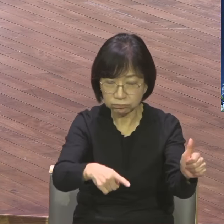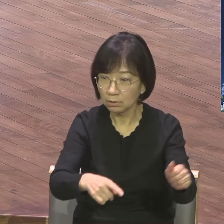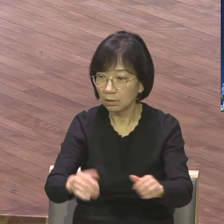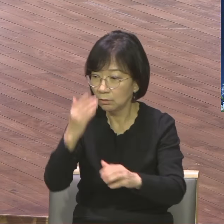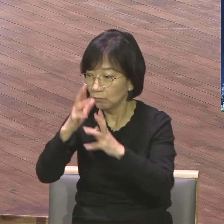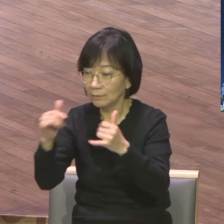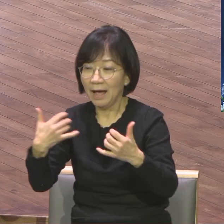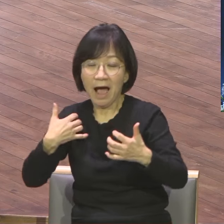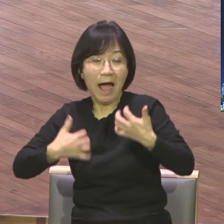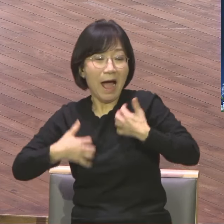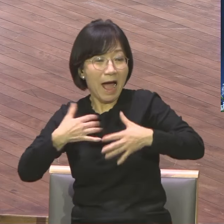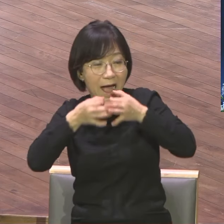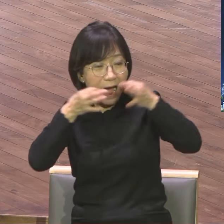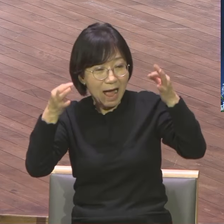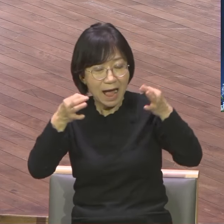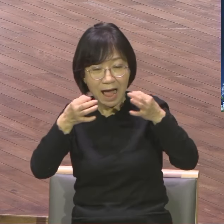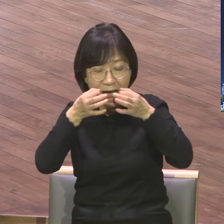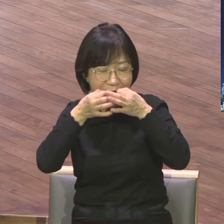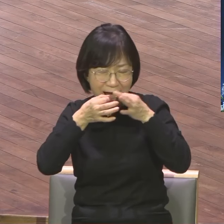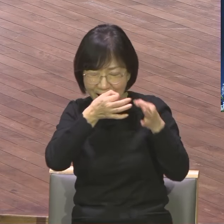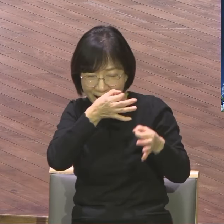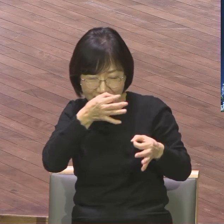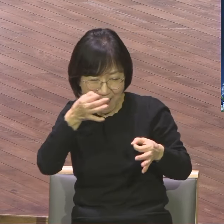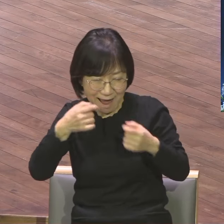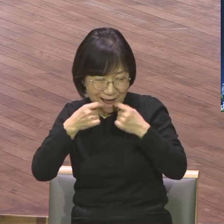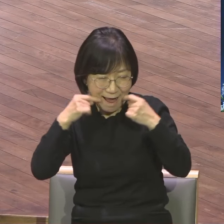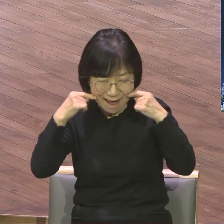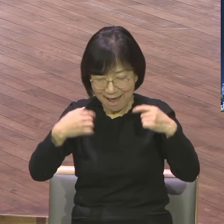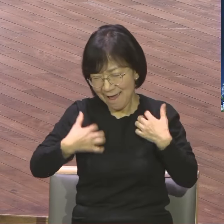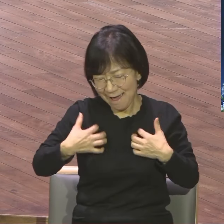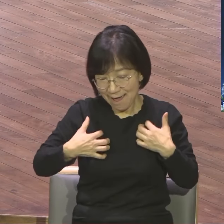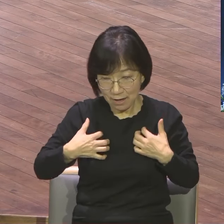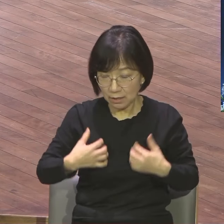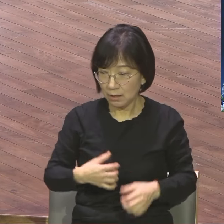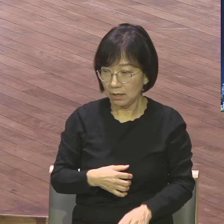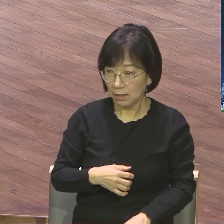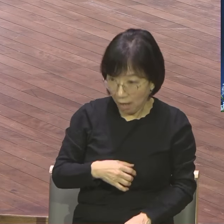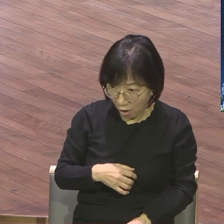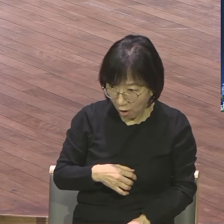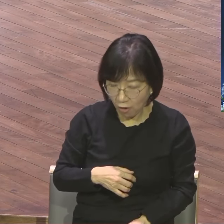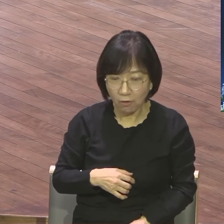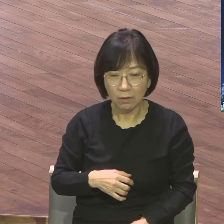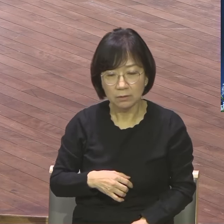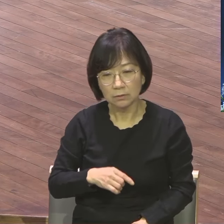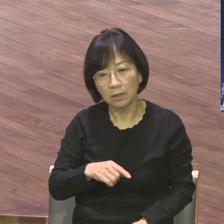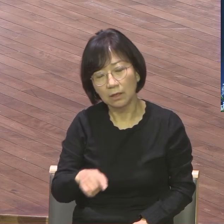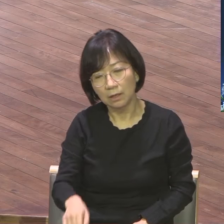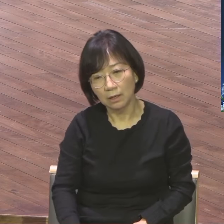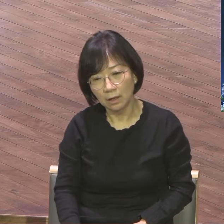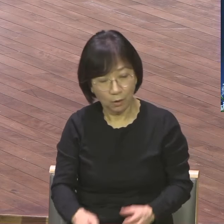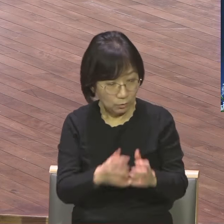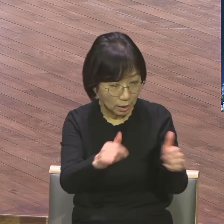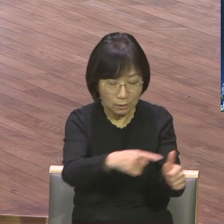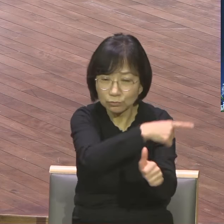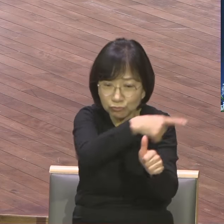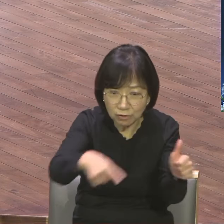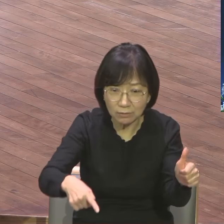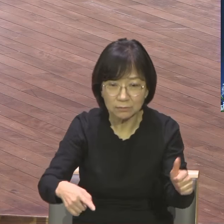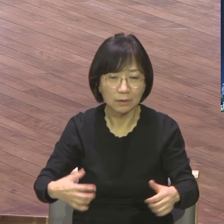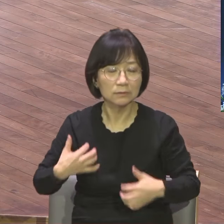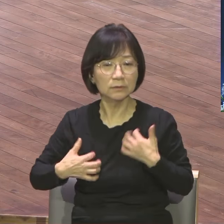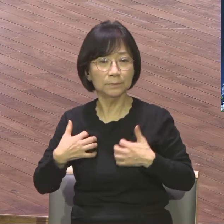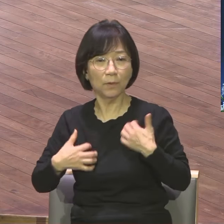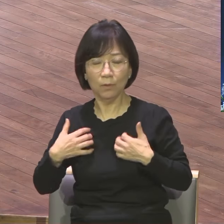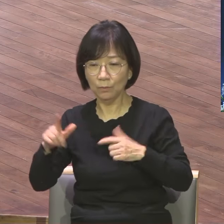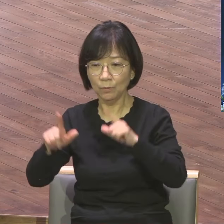베드로까지 투옥시켜버립니다. 인간적으로 보면 굳게 닫힌 옥문이에요. 어느 정도로 베드로를 굳게